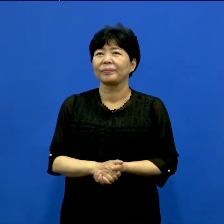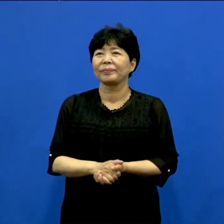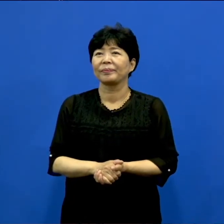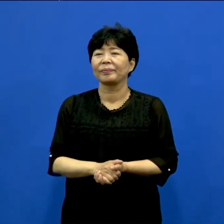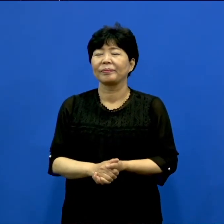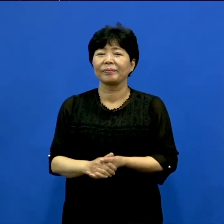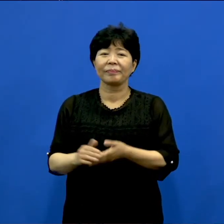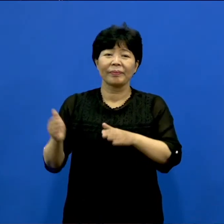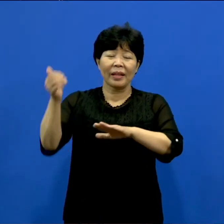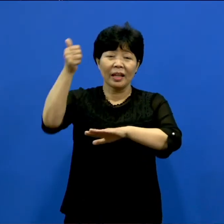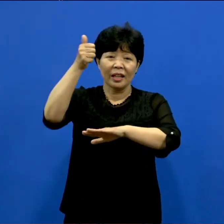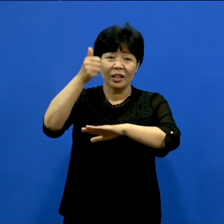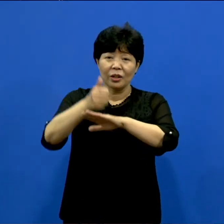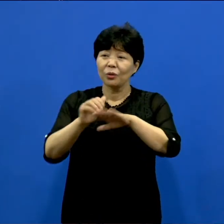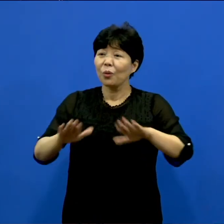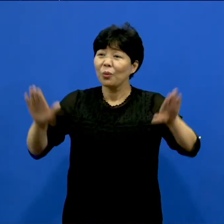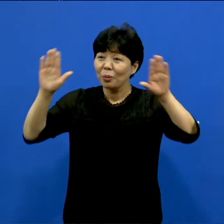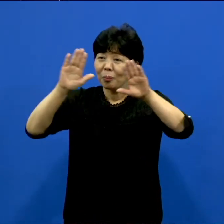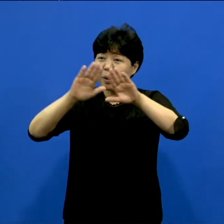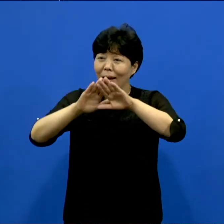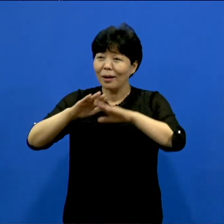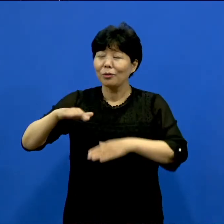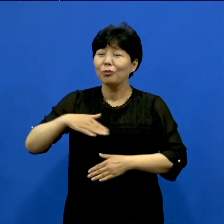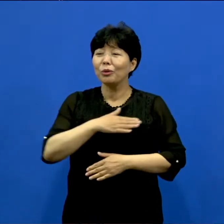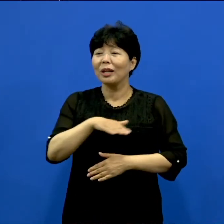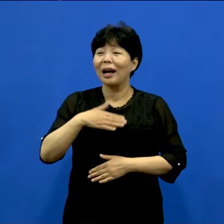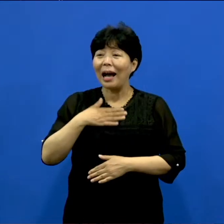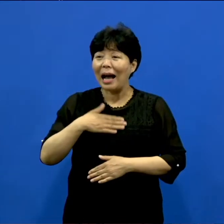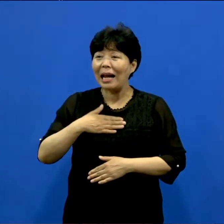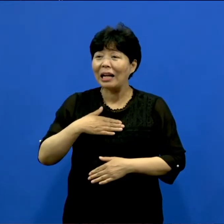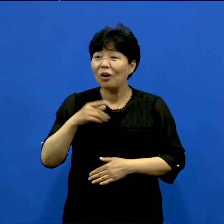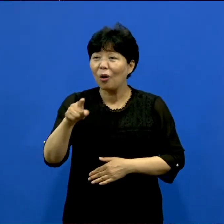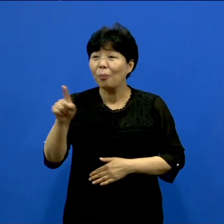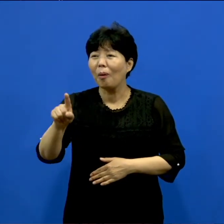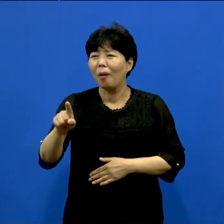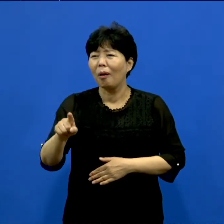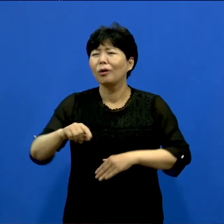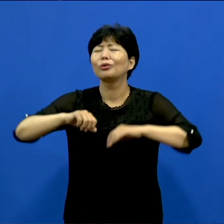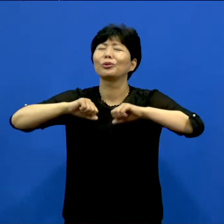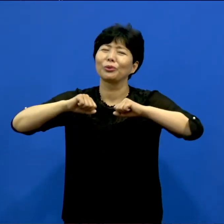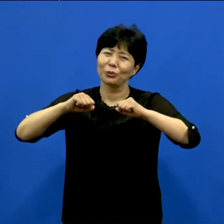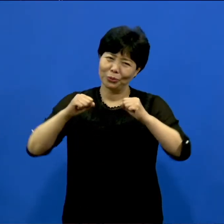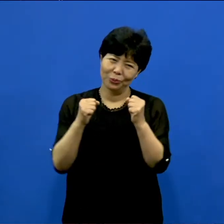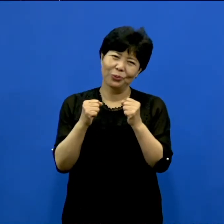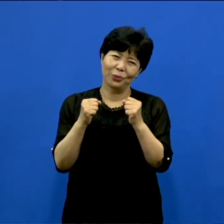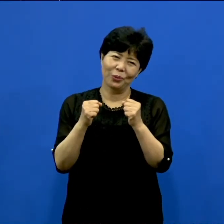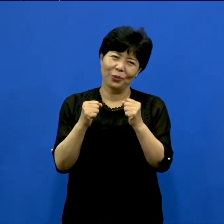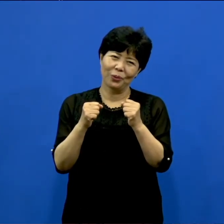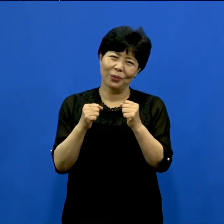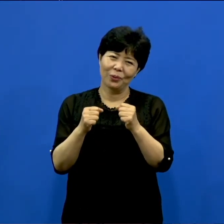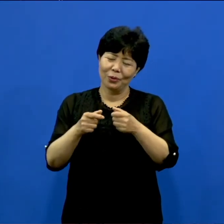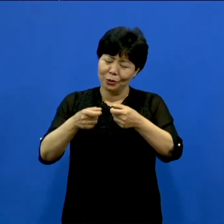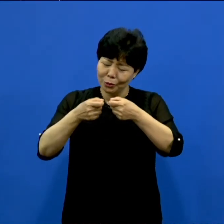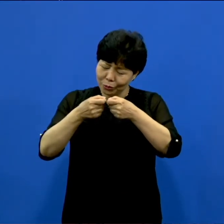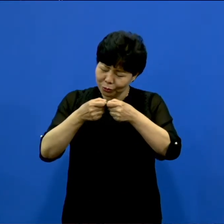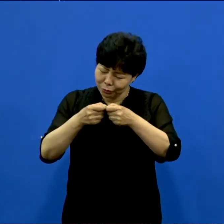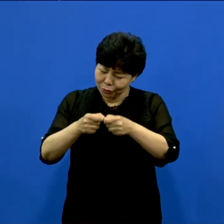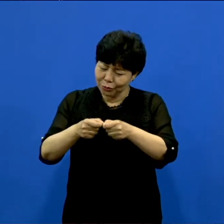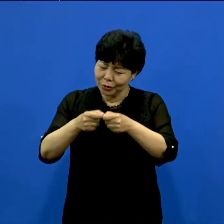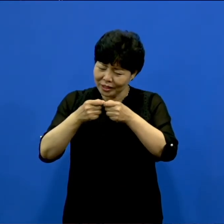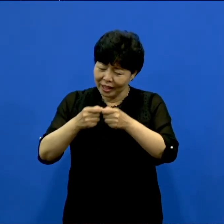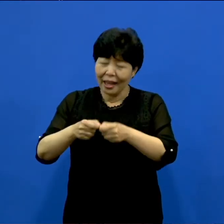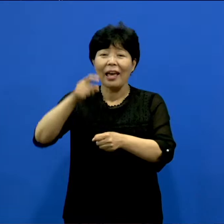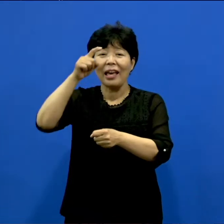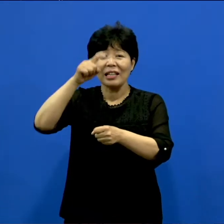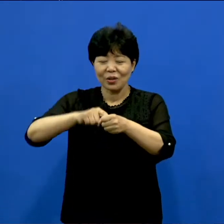결국 뭐예요, 여러분? 이 밤에 순종입니다. 순종. 실천이에요. 실천. 구체적인 적용이에요. 하나님을